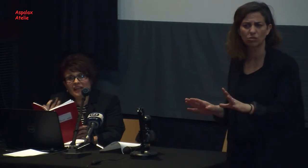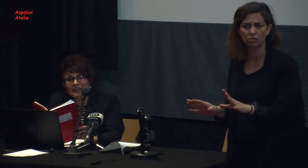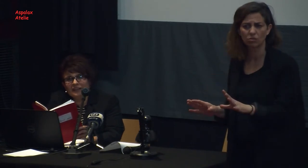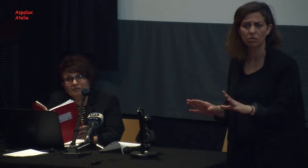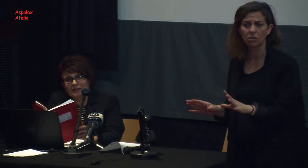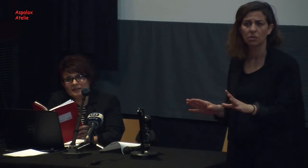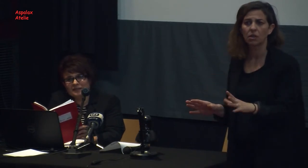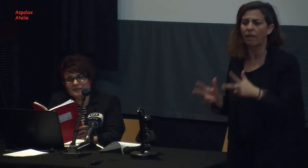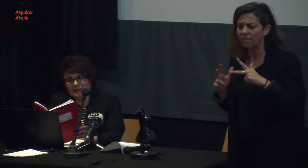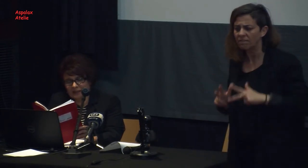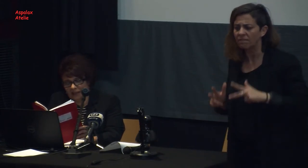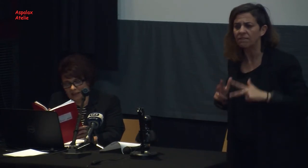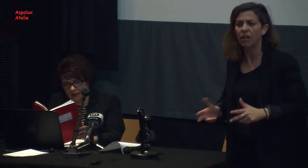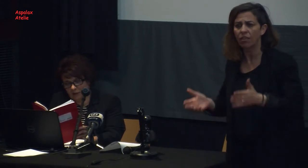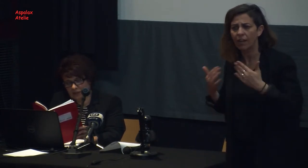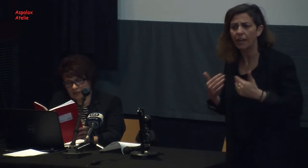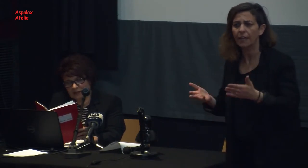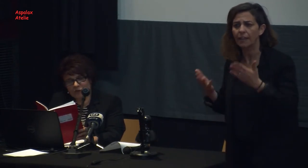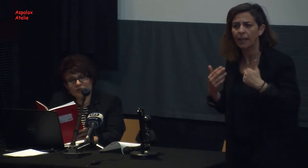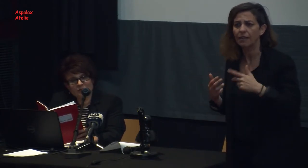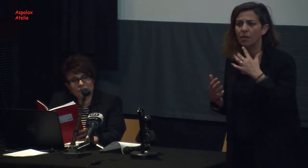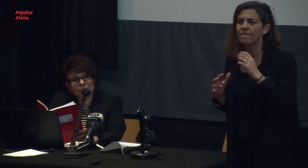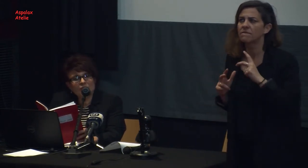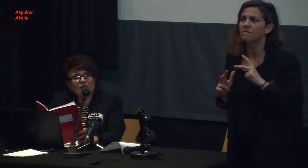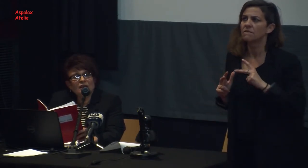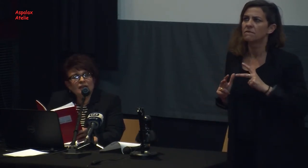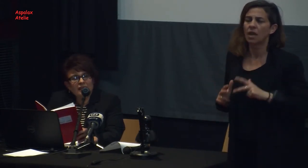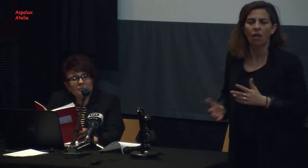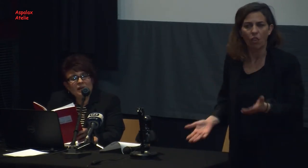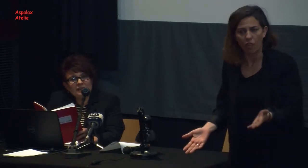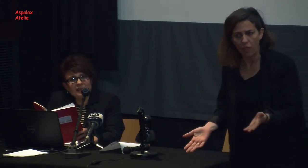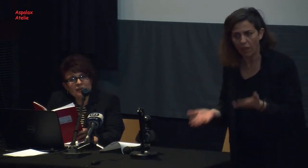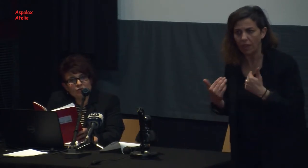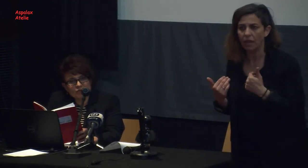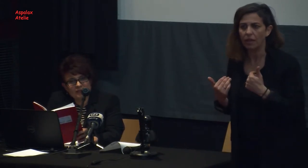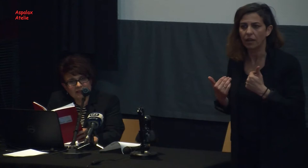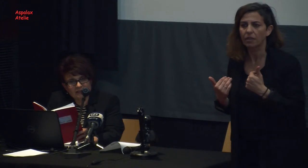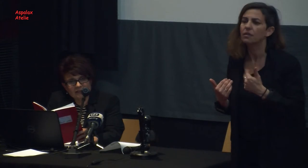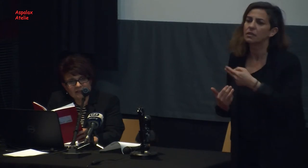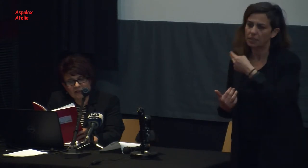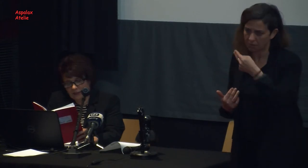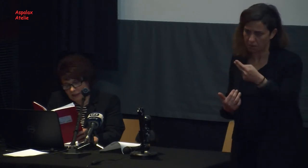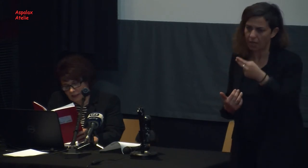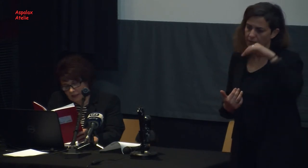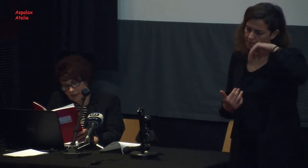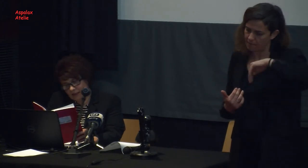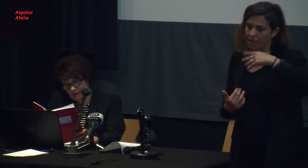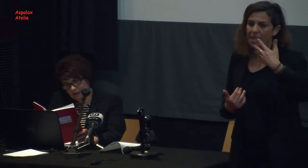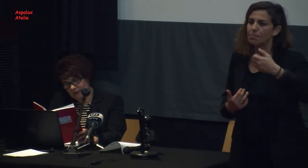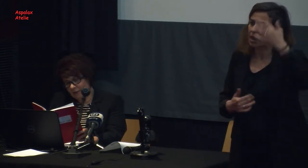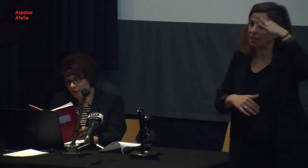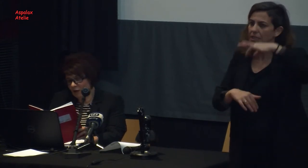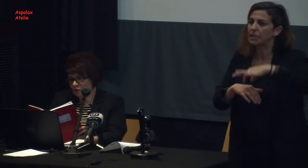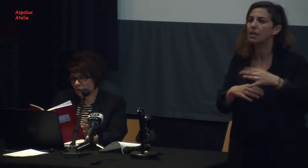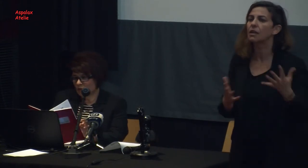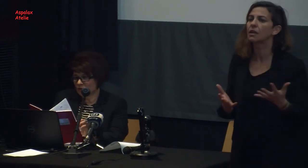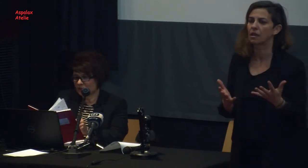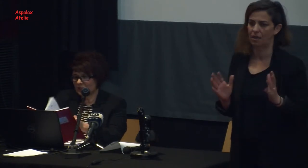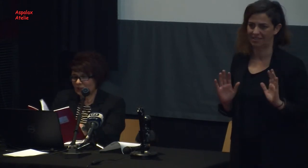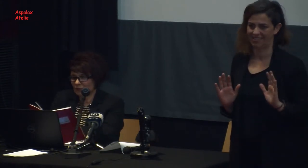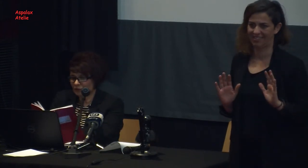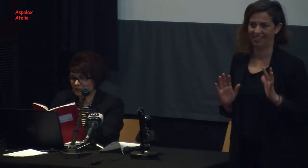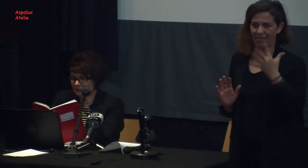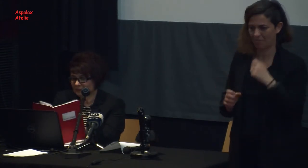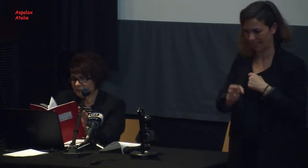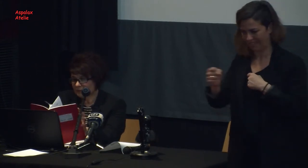όταν δεν έχει ευχαρίστηση, δεν έχει ειδονή στη ζωή του, υπάρχει αρρώστια. Ο άλλος πόλος